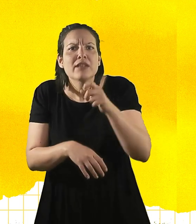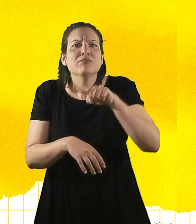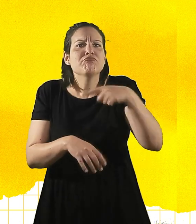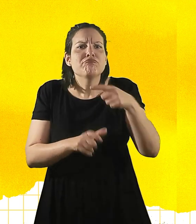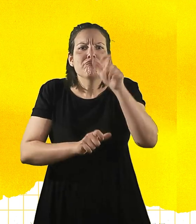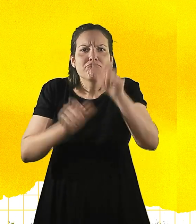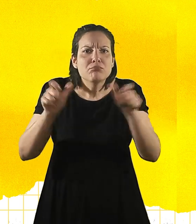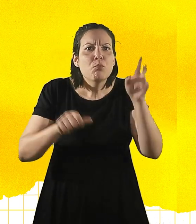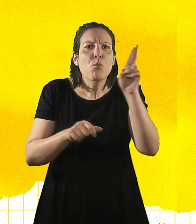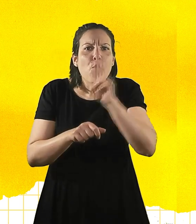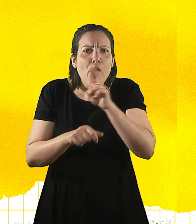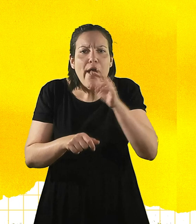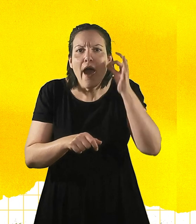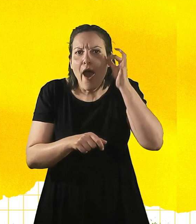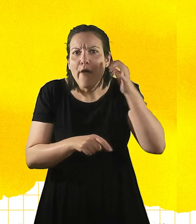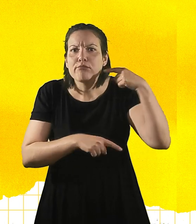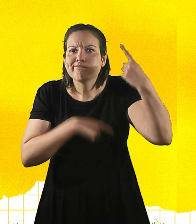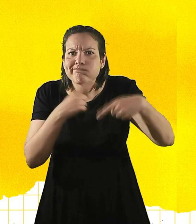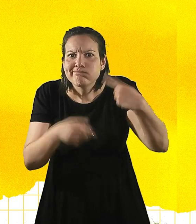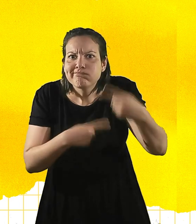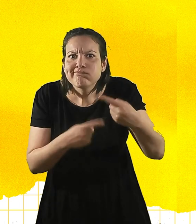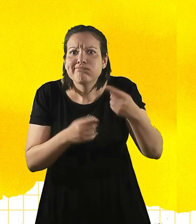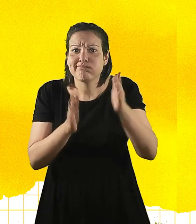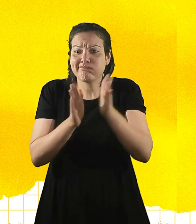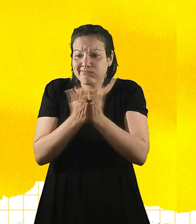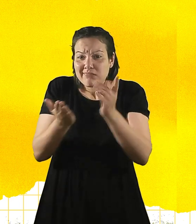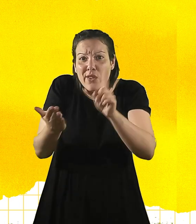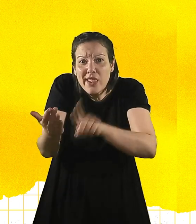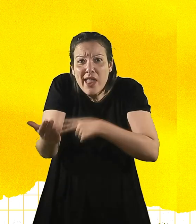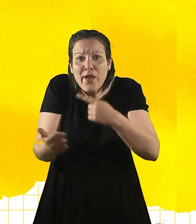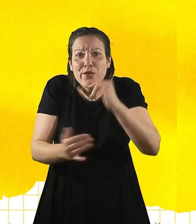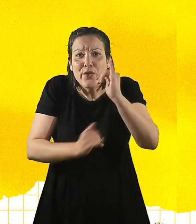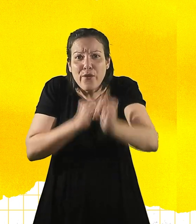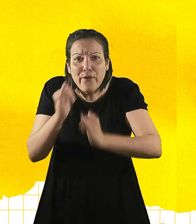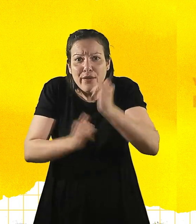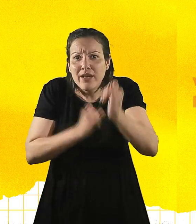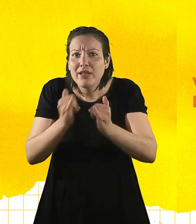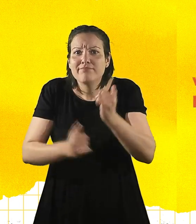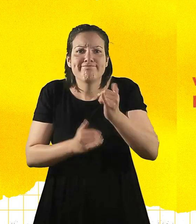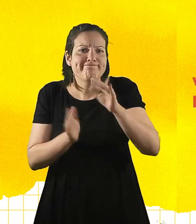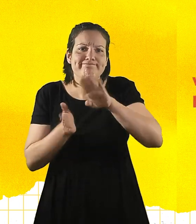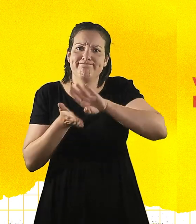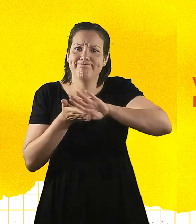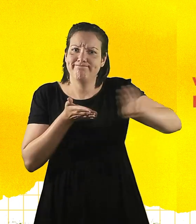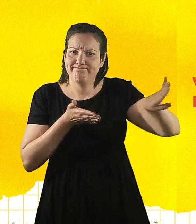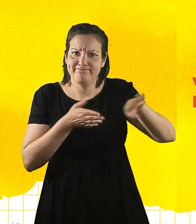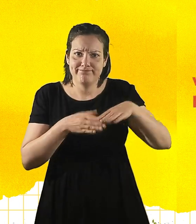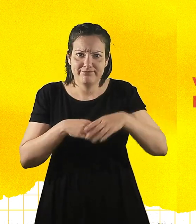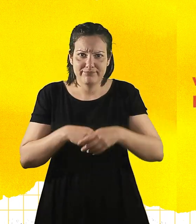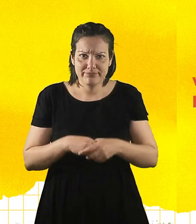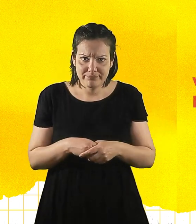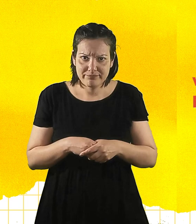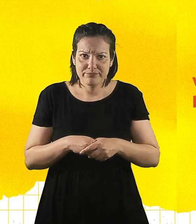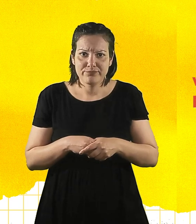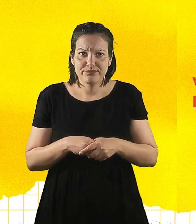otras afrodescendientes, estuvo solapada o directamente vedada en la literatura